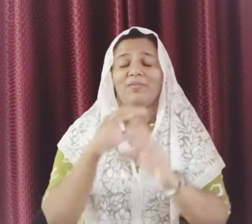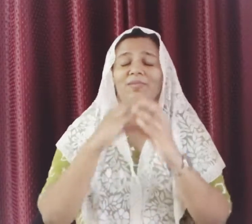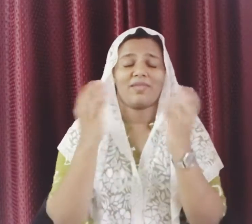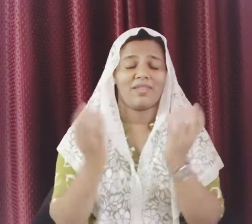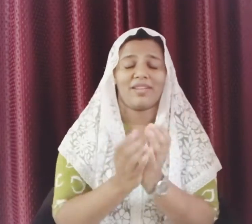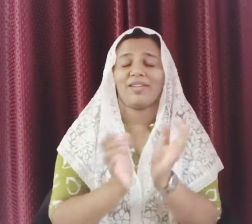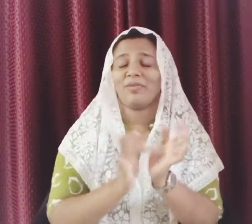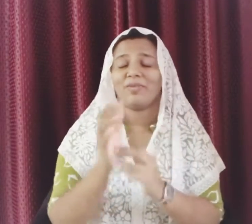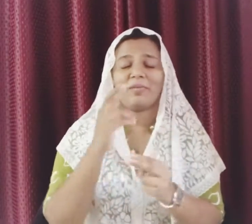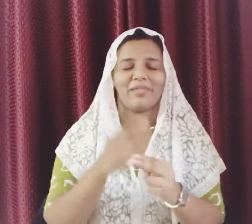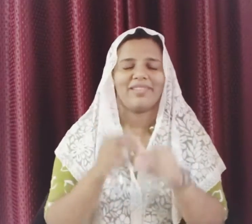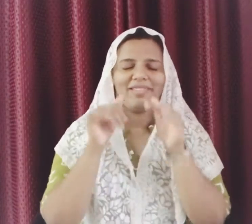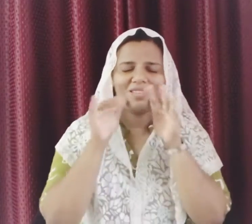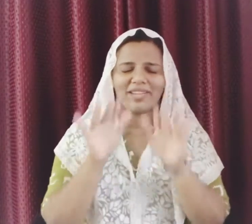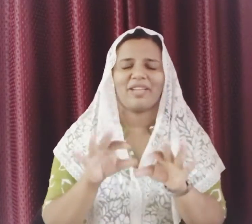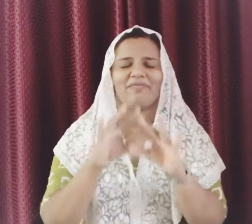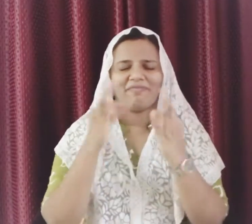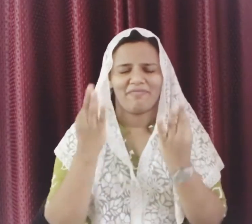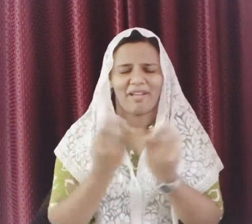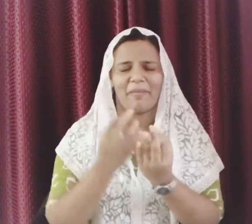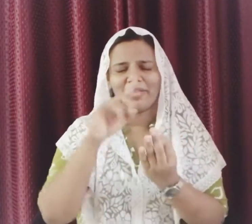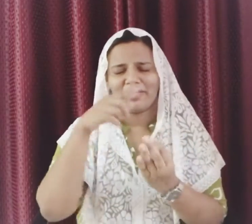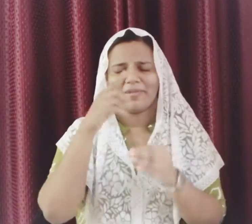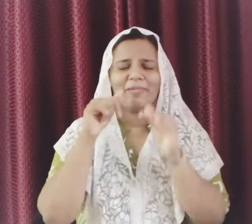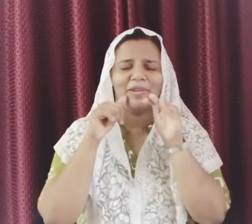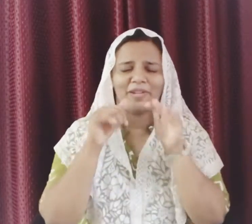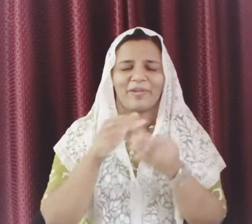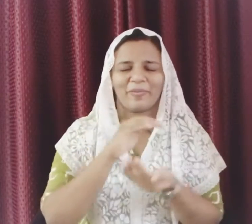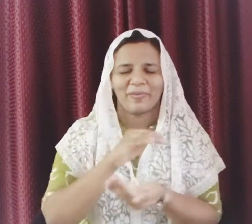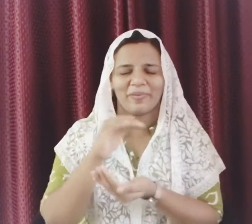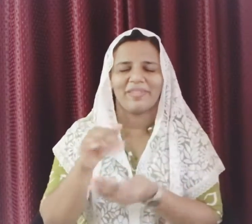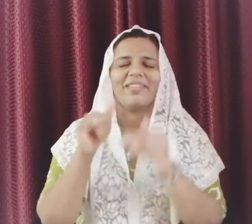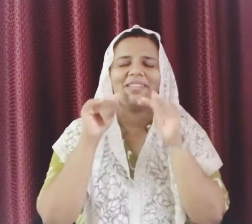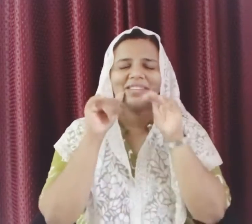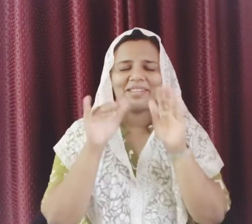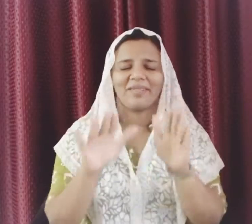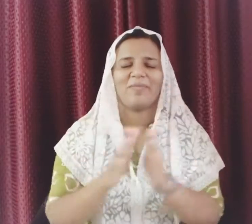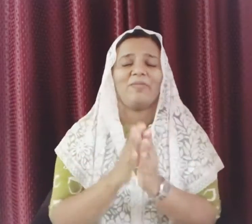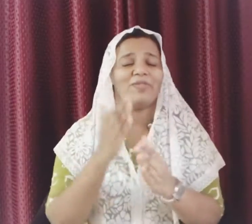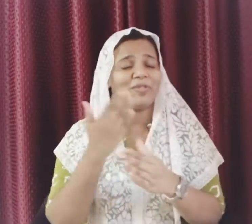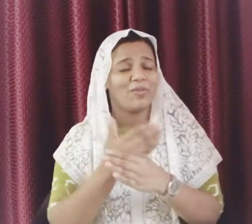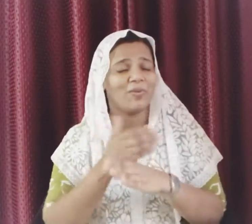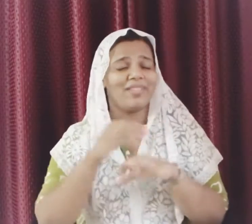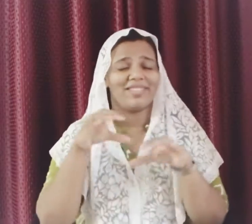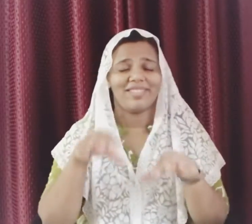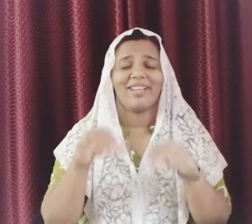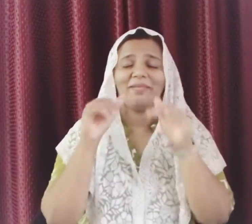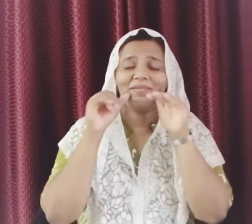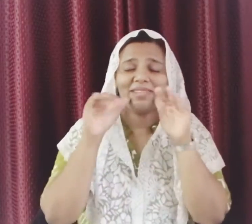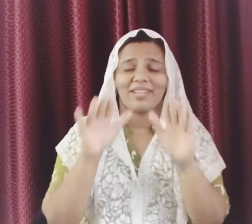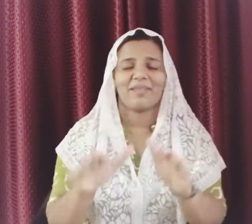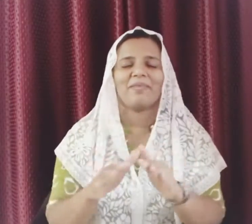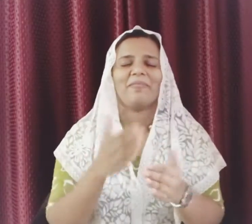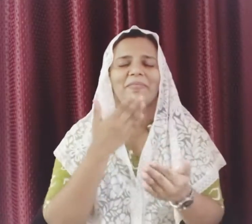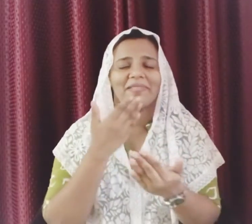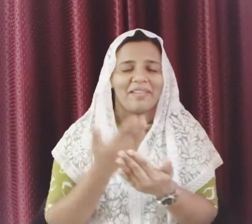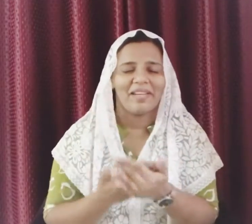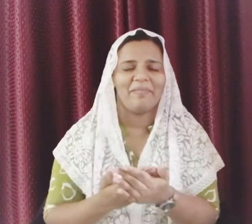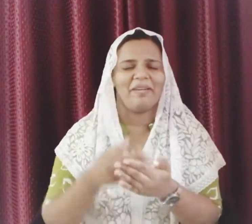ഇവർ അനുഗ്രഹിക്കപ്പെടട്ടെ. ഇവരുടെ കുടുംബജീവിതം അനുഗ്രഹിക്കപ്പെടട്ടെ. ഇവരുടെ കുഞ്ഞുങ്ങൾ അനുഗ്രഹിക്കപ്പെടട്ടെ. ഇവരുടെ ജോലിസ്ഥലം അനുഗ്രഹിക്കപ്പെടട്ടെ. നന്മകളും കൃപകൾ